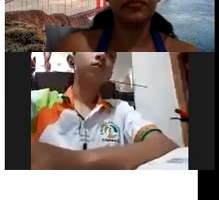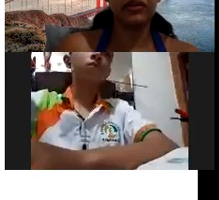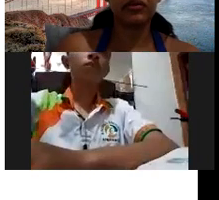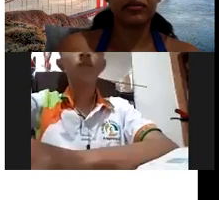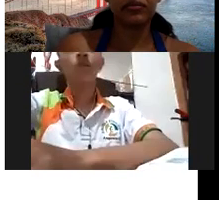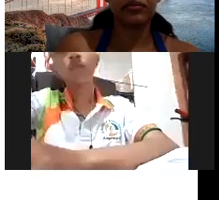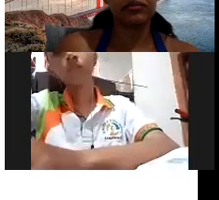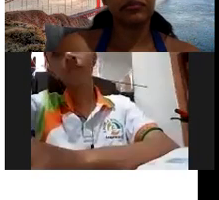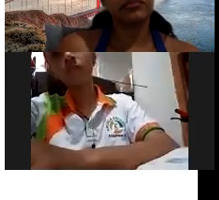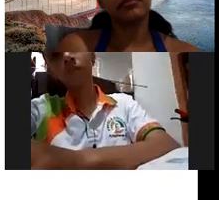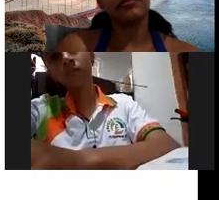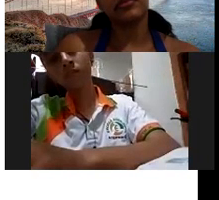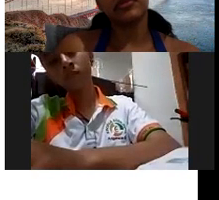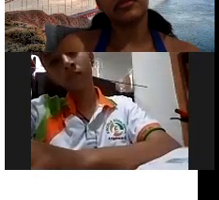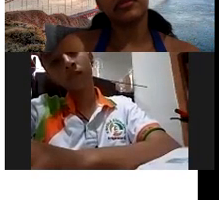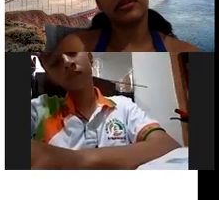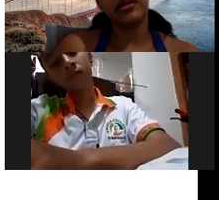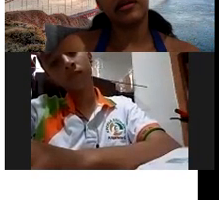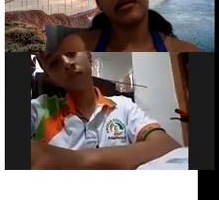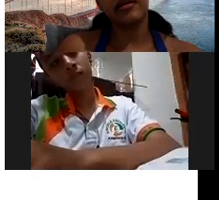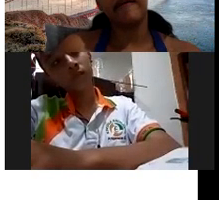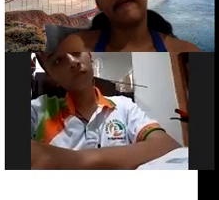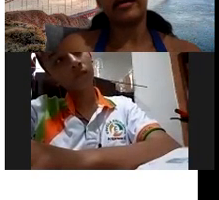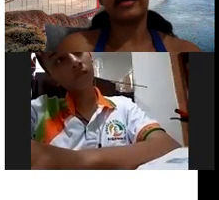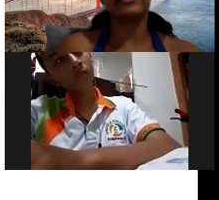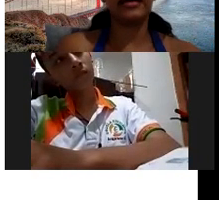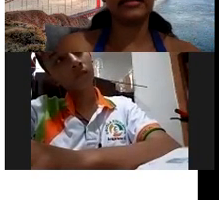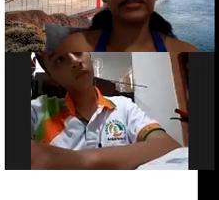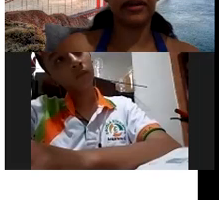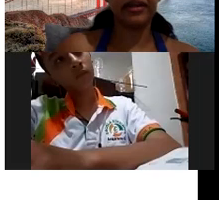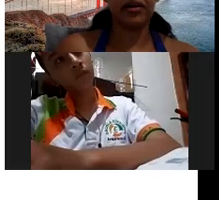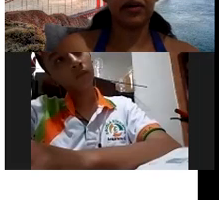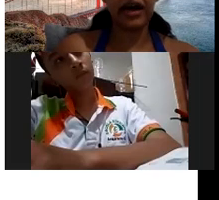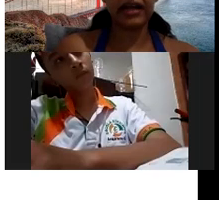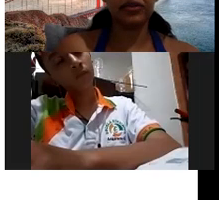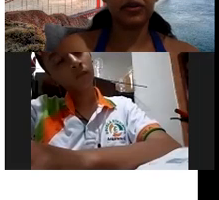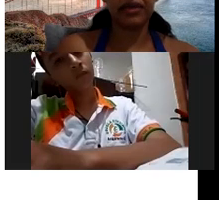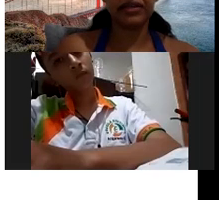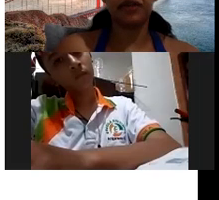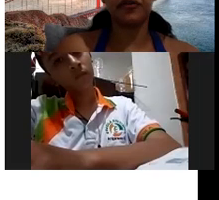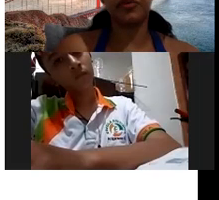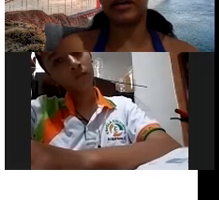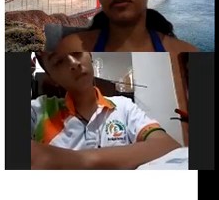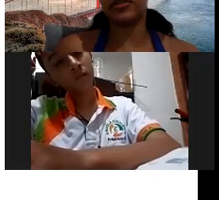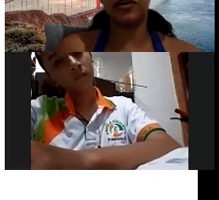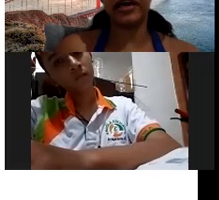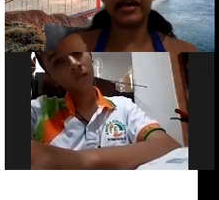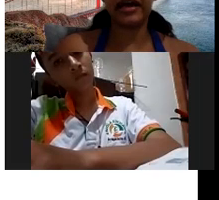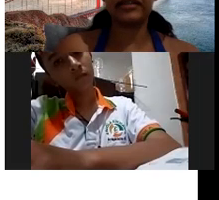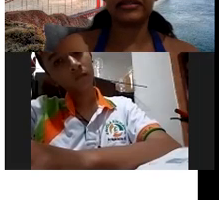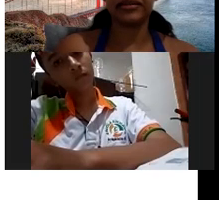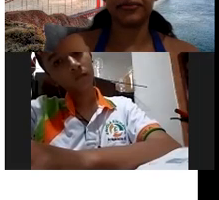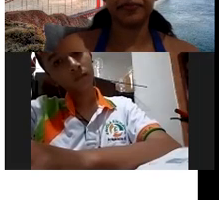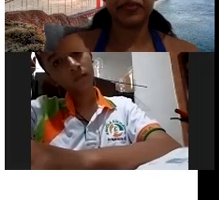E aí e essa reação aqui ó H2 mais ó fumar